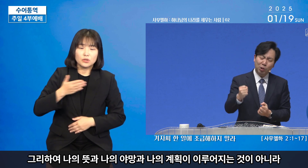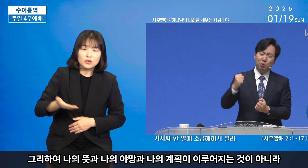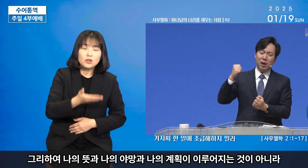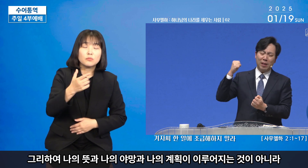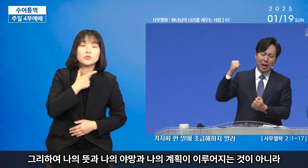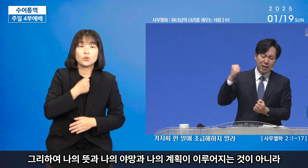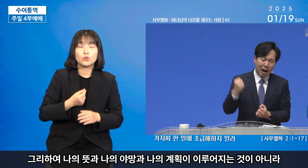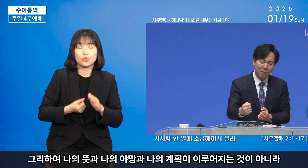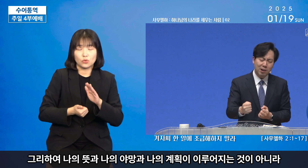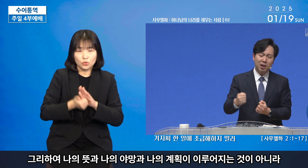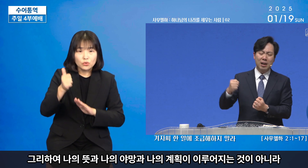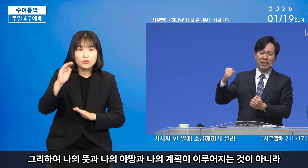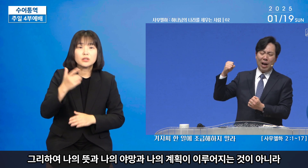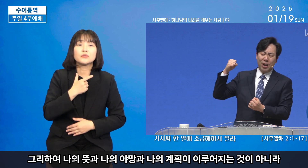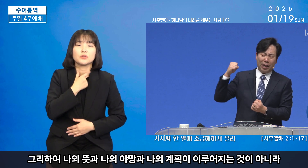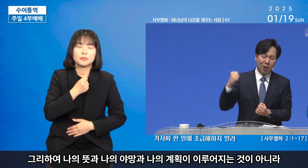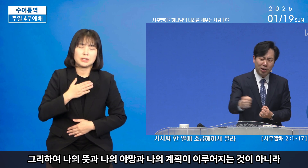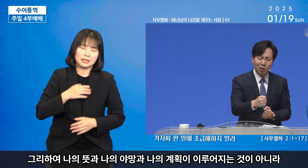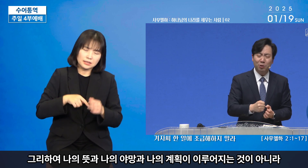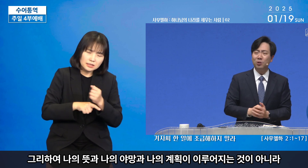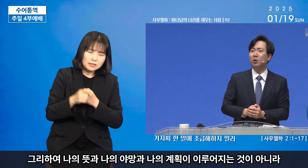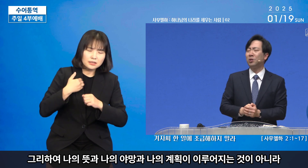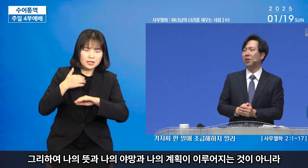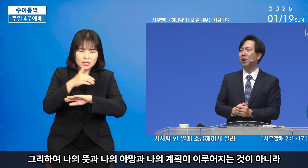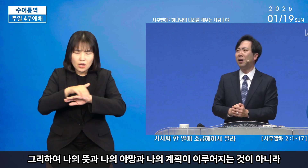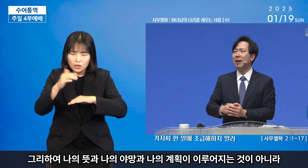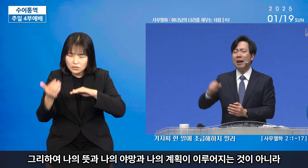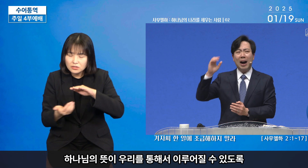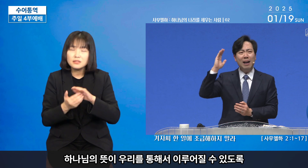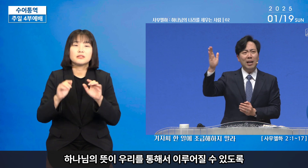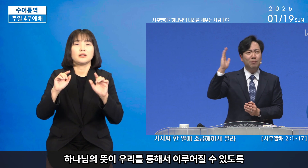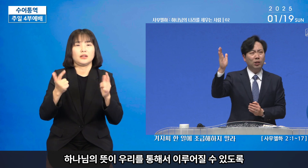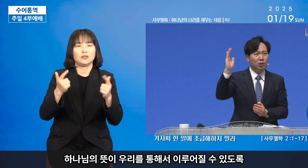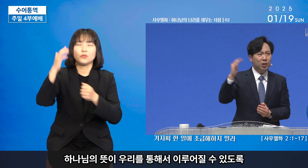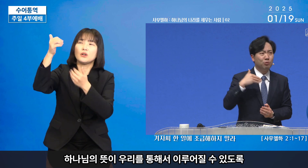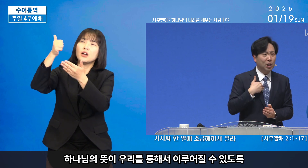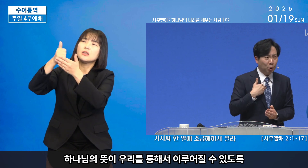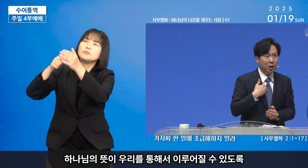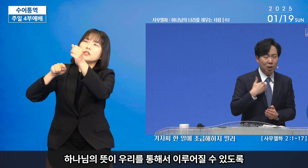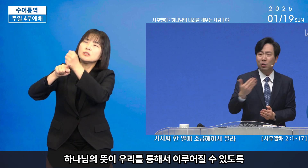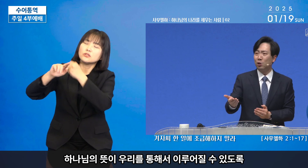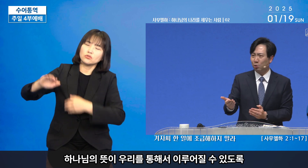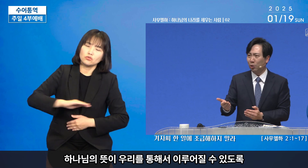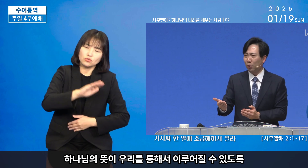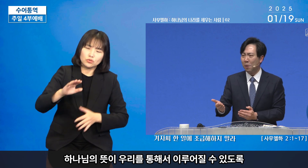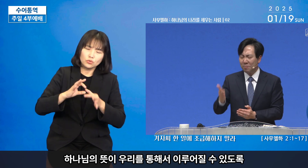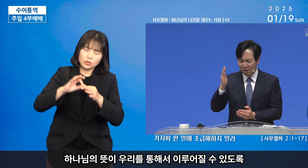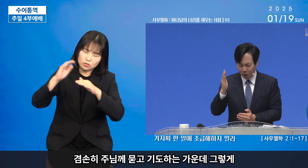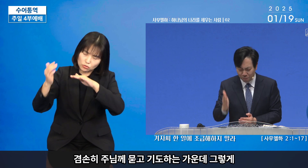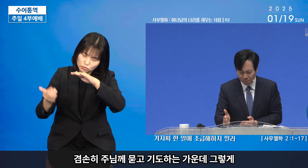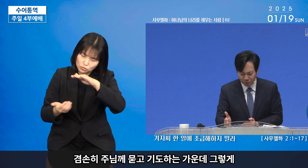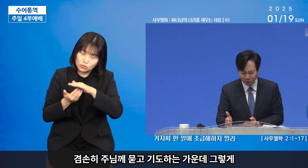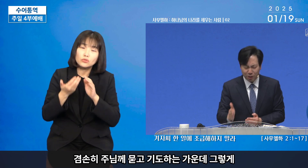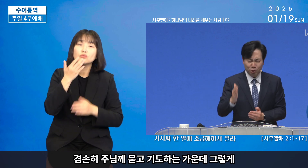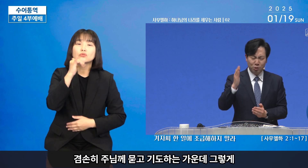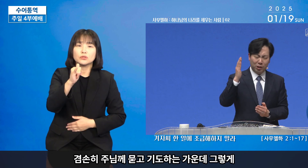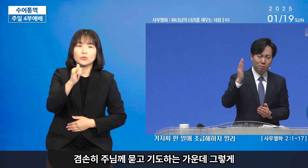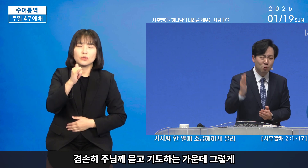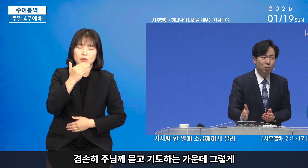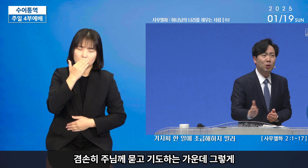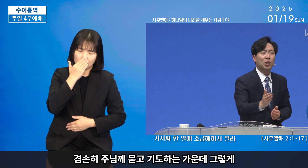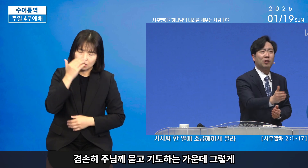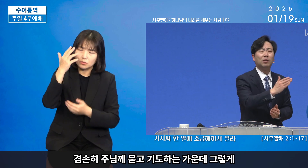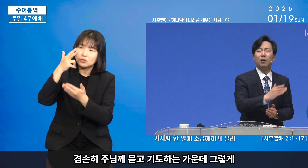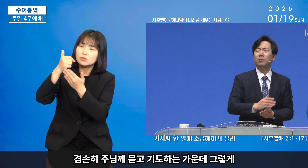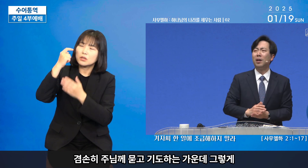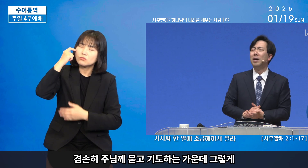나의 뜻과 나의 야망과 나의 계획이 이루어지는 것이 아니라 하나님의 뜻이 우리를 통해서 이루어질 수 있도록 겸손히 주님께